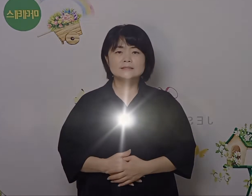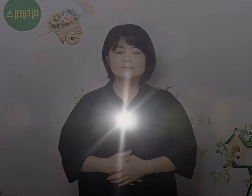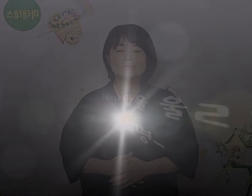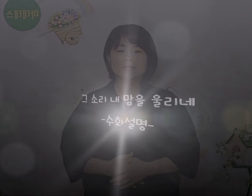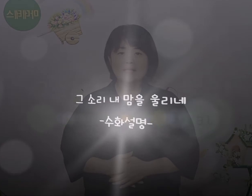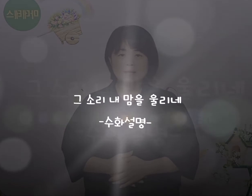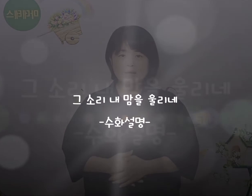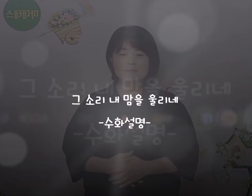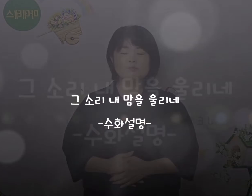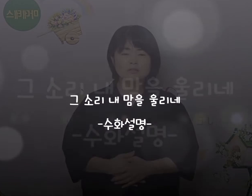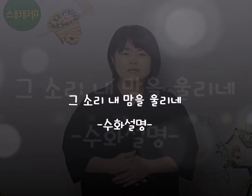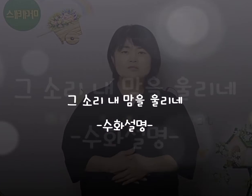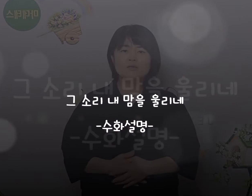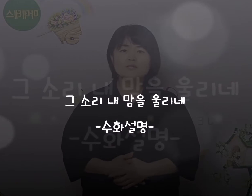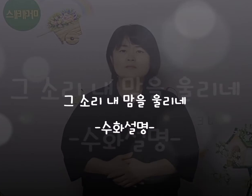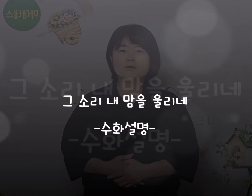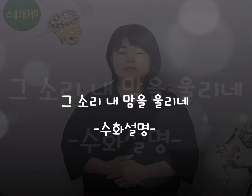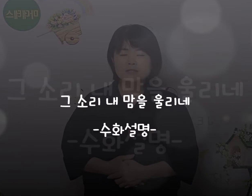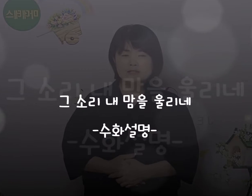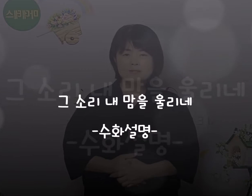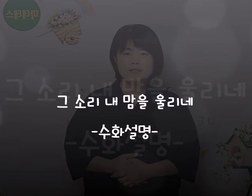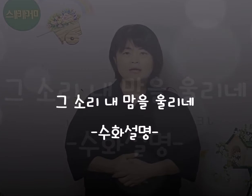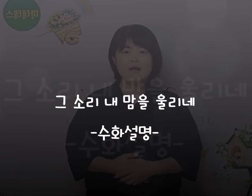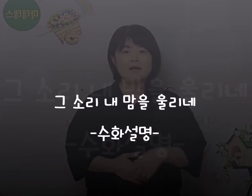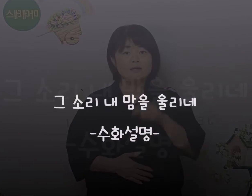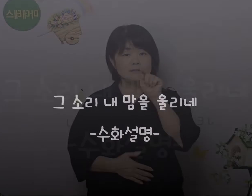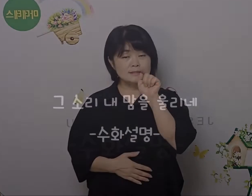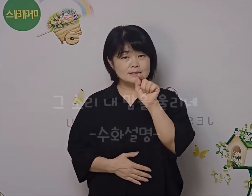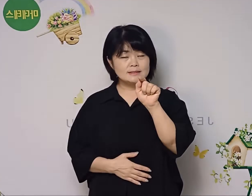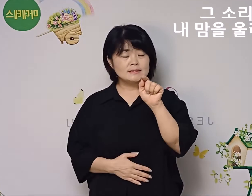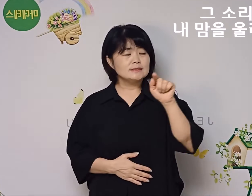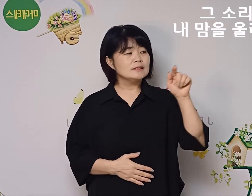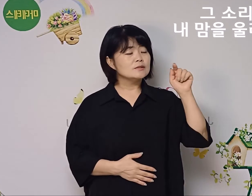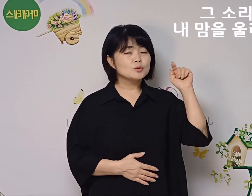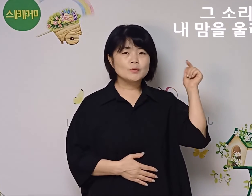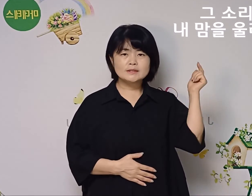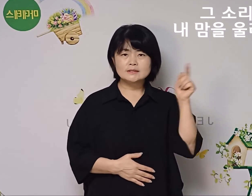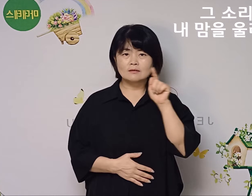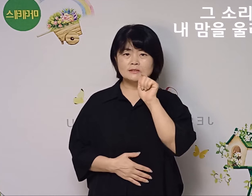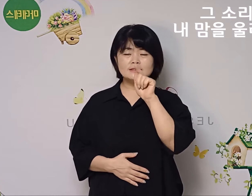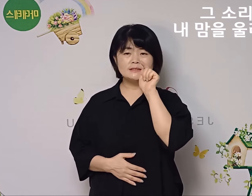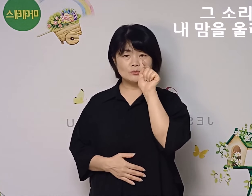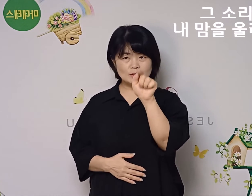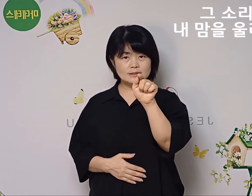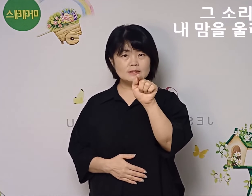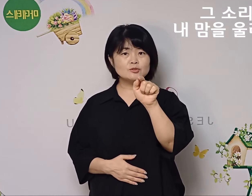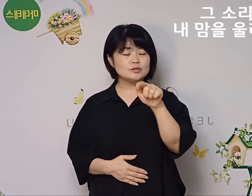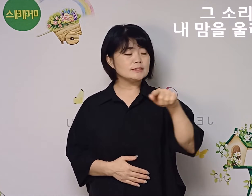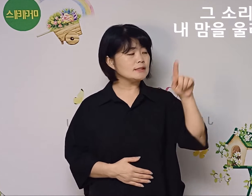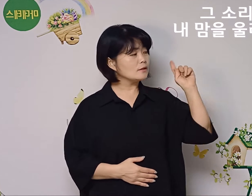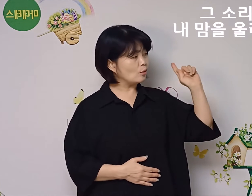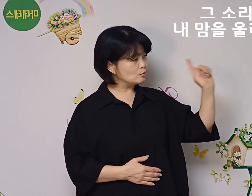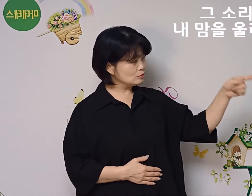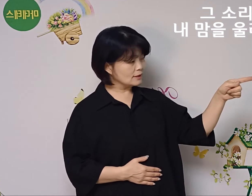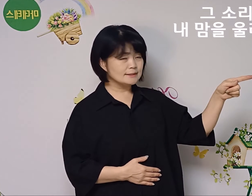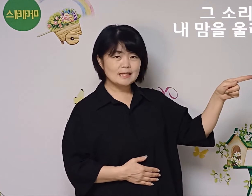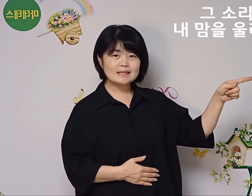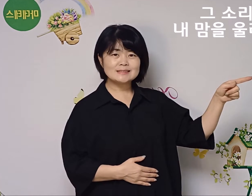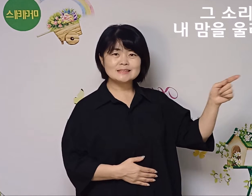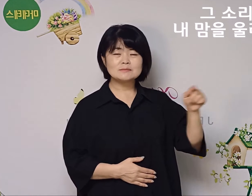그 소리 내 마음을 울리네. 수화 설명해 드리겠습니다. 그 소리는요. 그는 이렇게 찍어 주시는데 너무 이렇게 세게 찍지